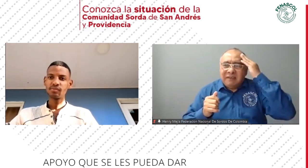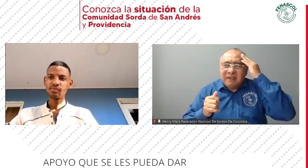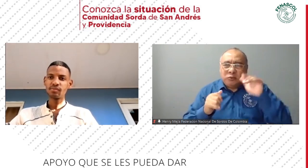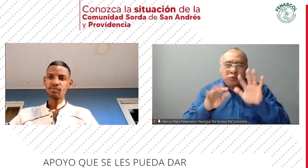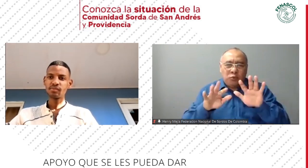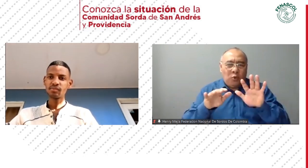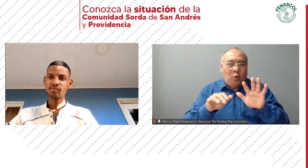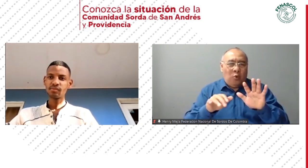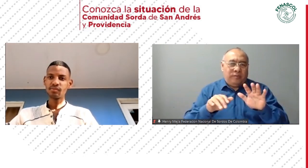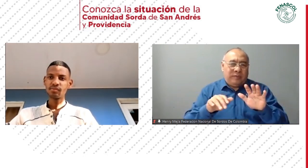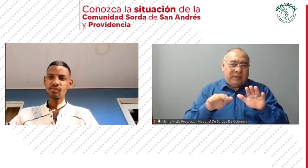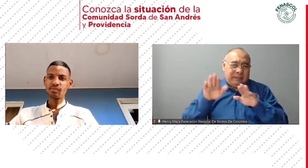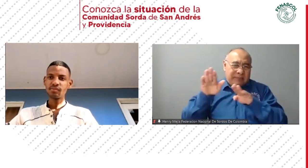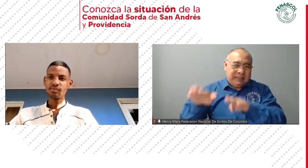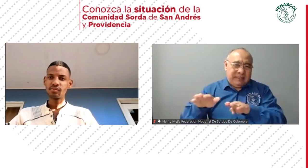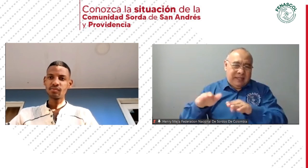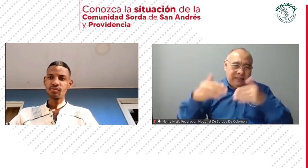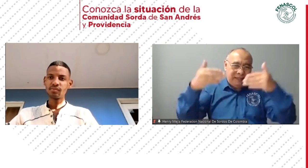yang